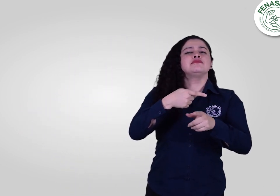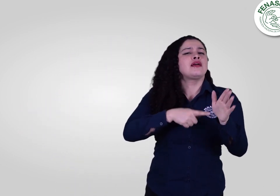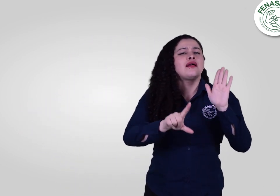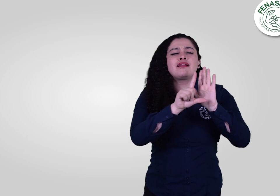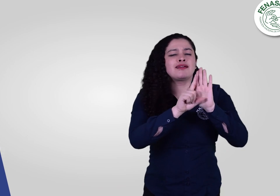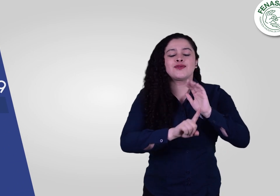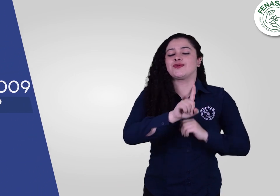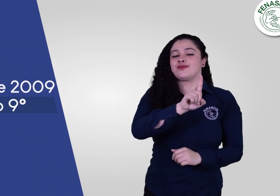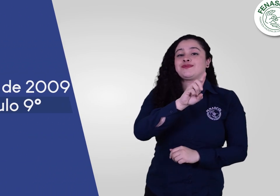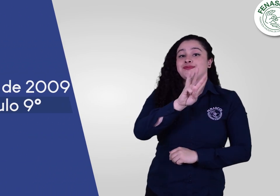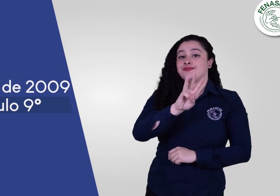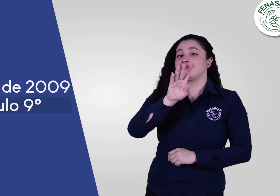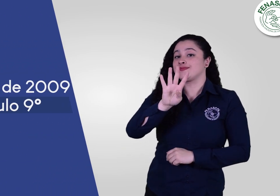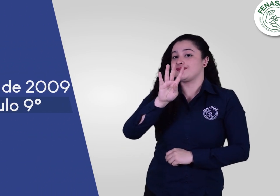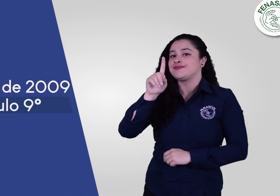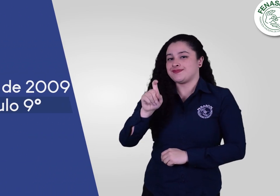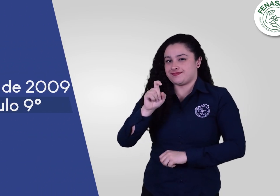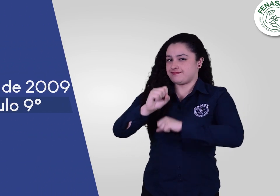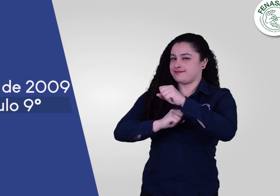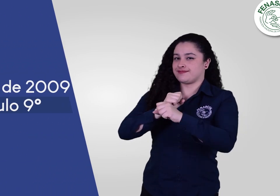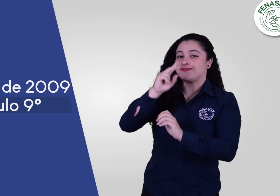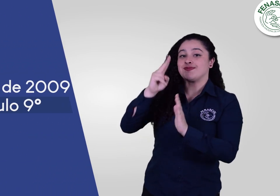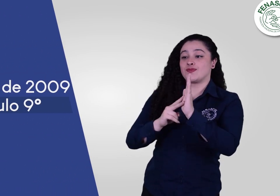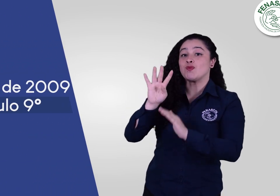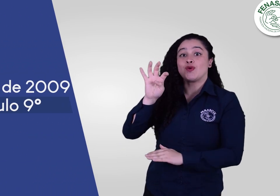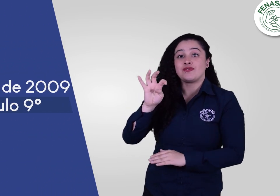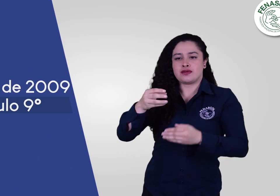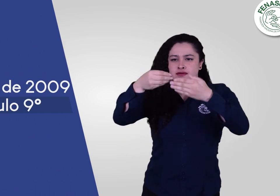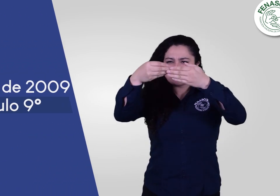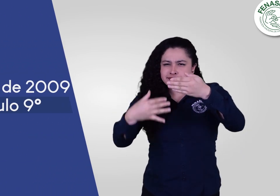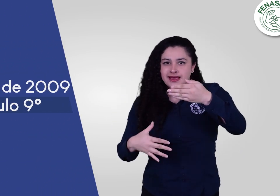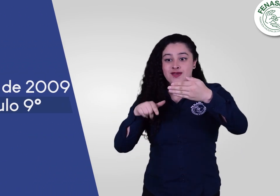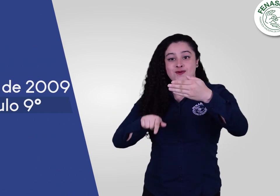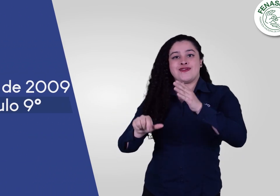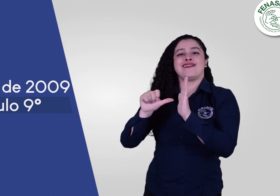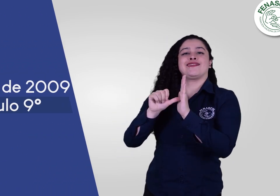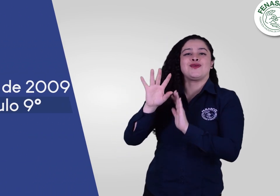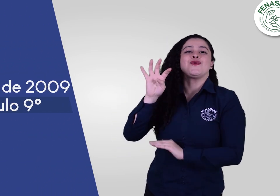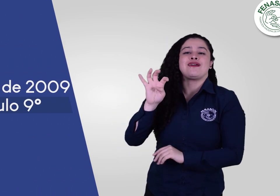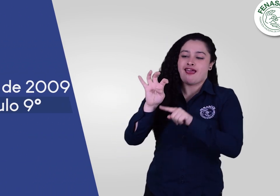del artículo noveno de la ley 1346 de 2009